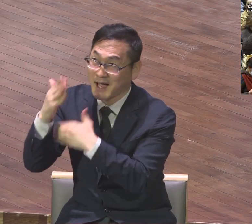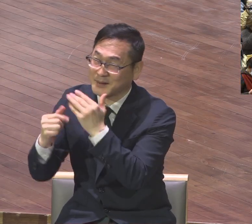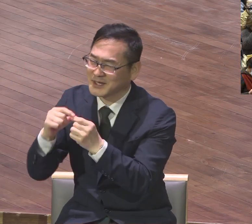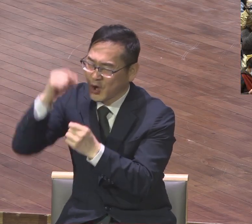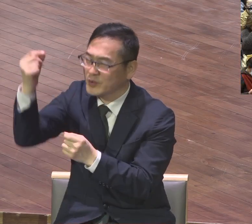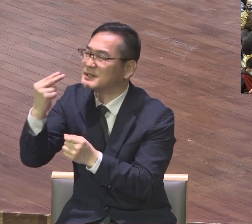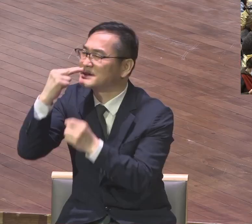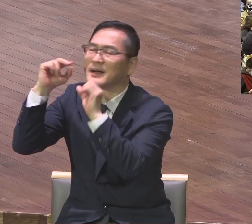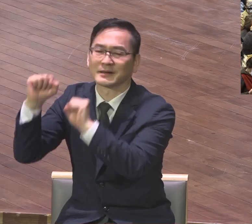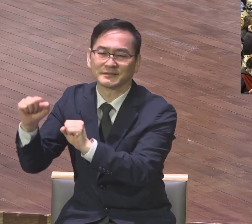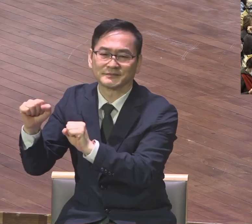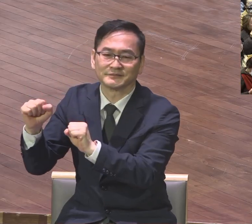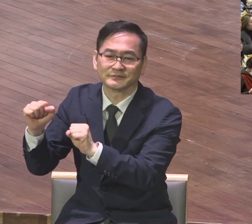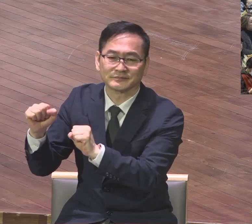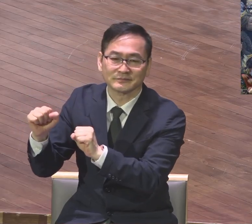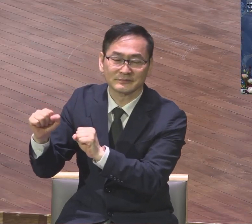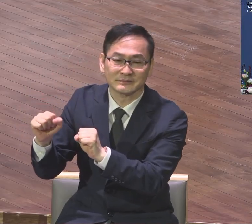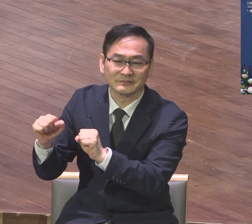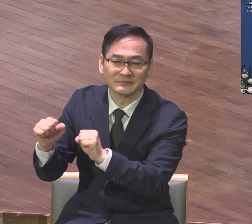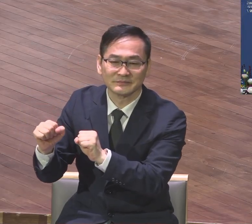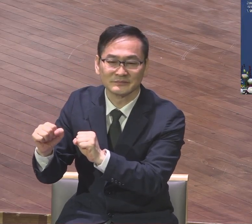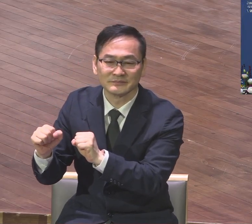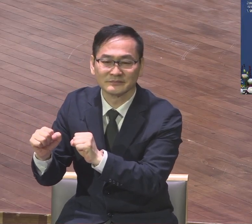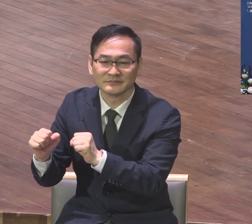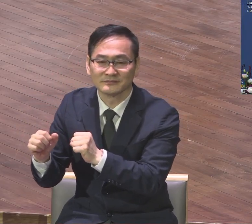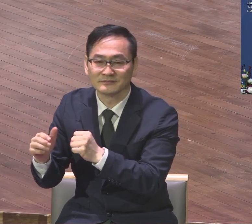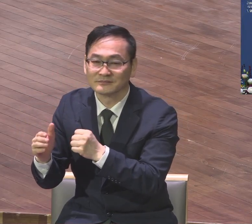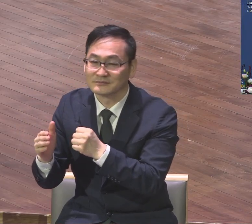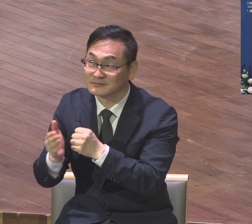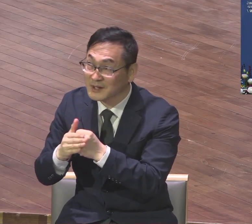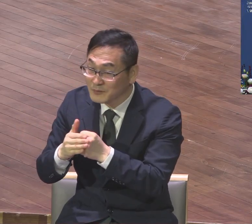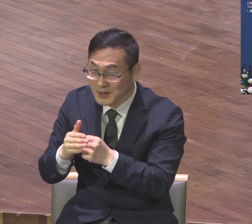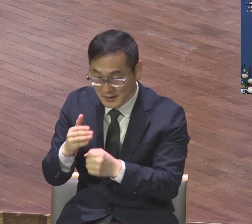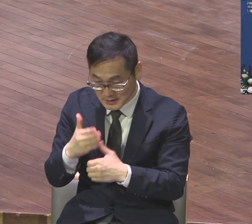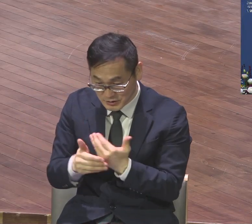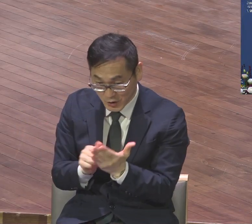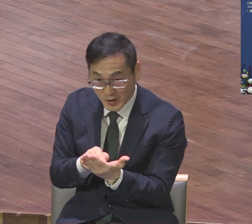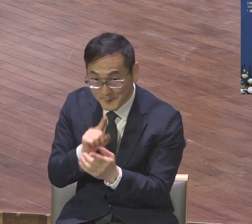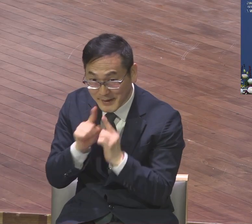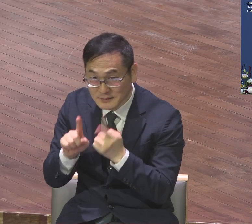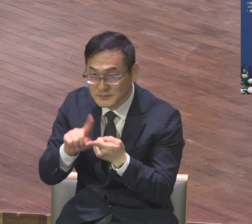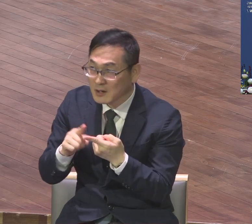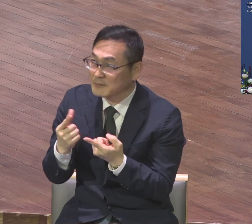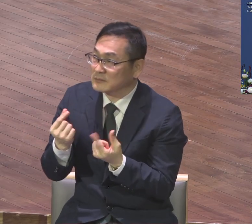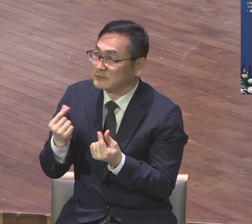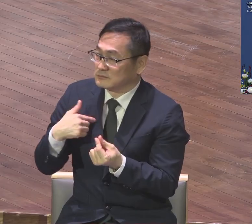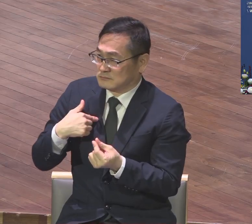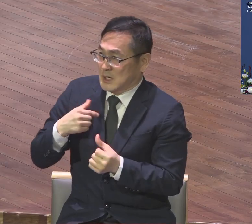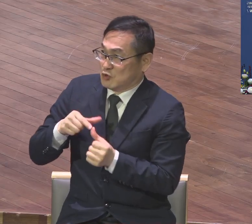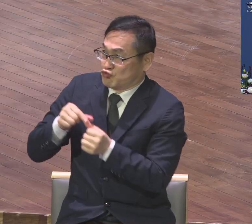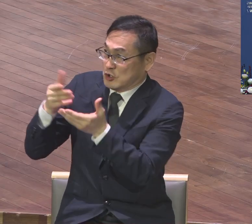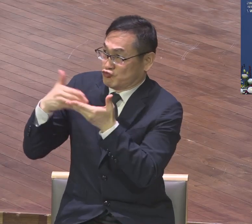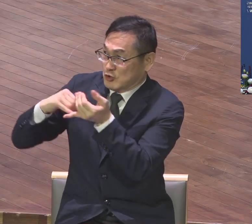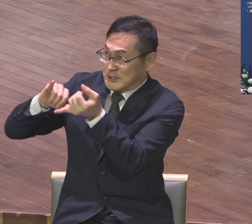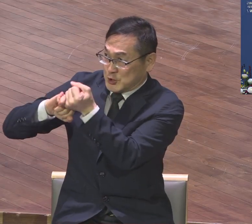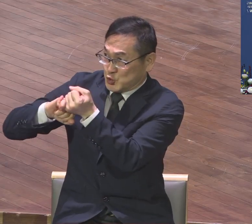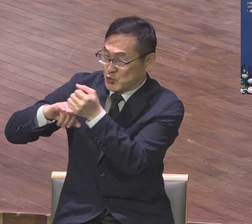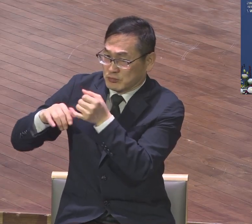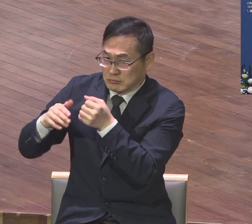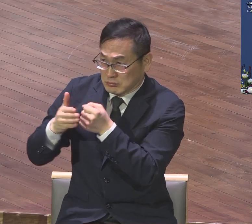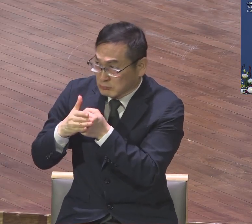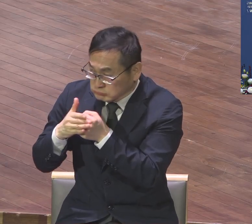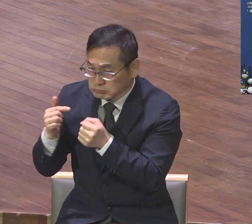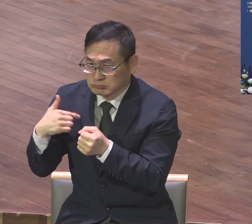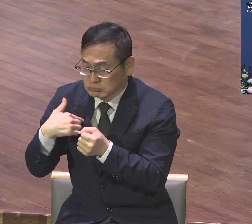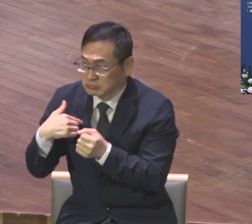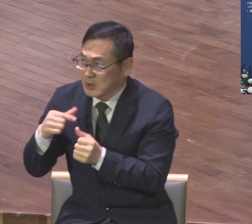예수 영접함으로 구원받는다고 약속했으니 구원받은 줄 믿으시 바랍니다. 요한복음 1장 12절에 영접하는